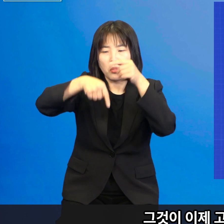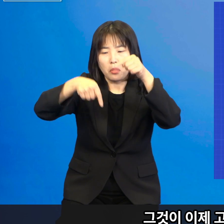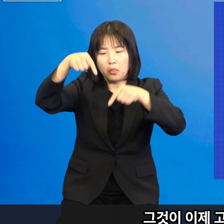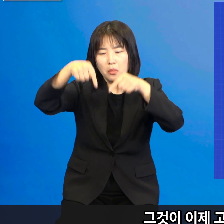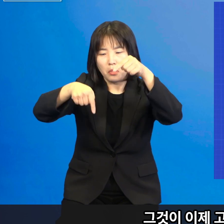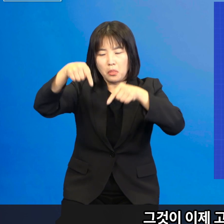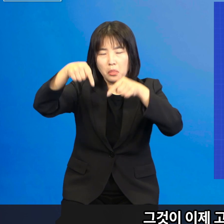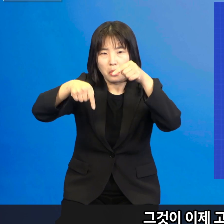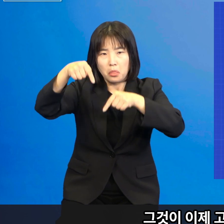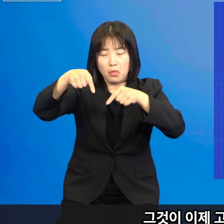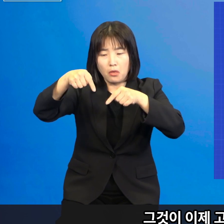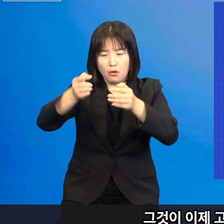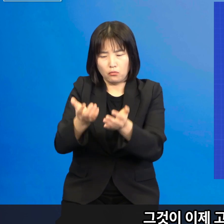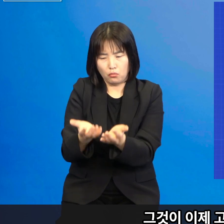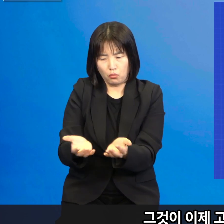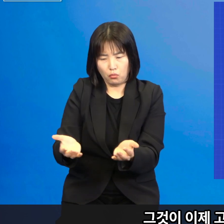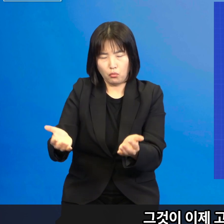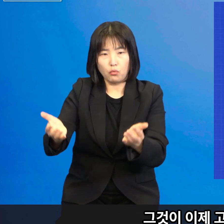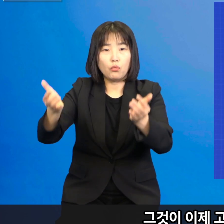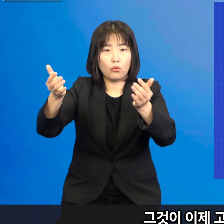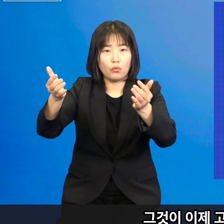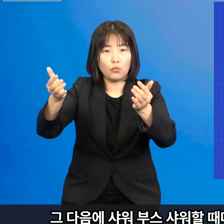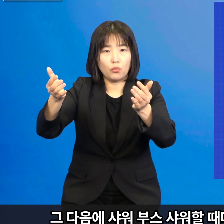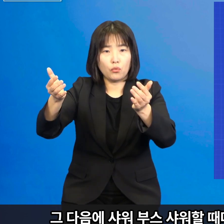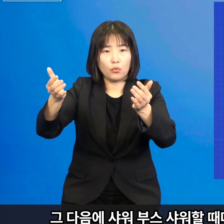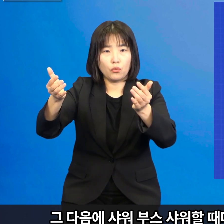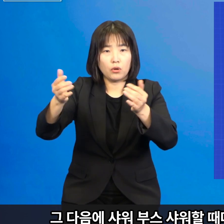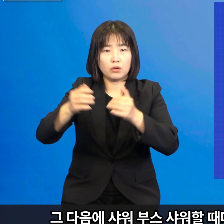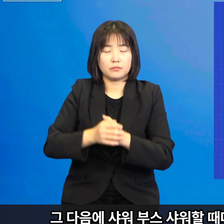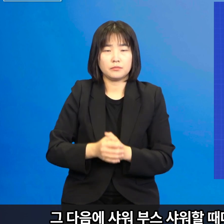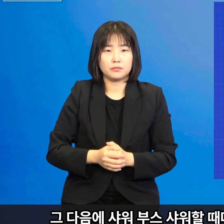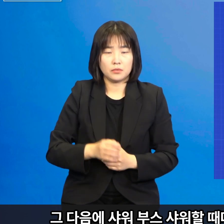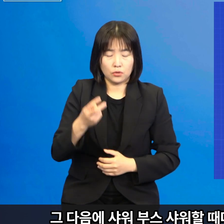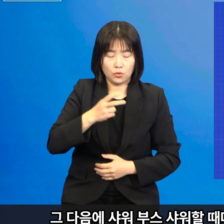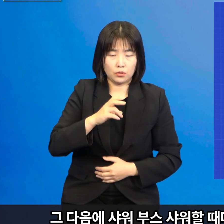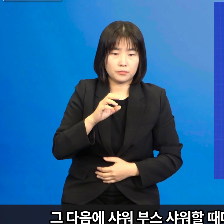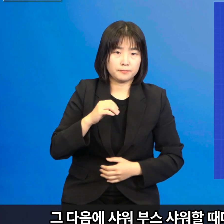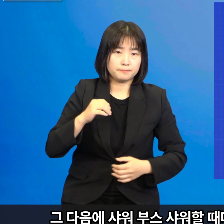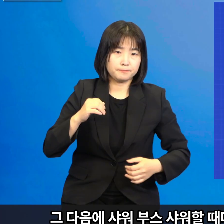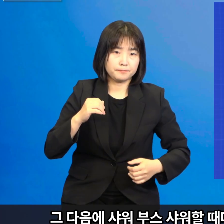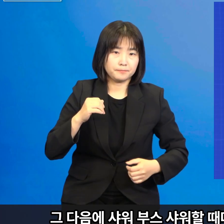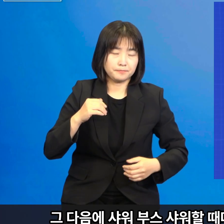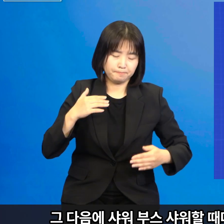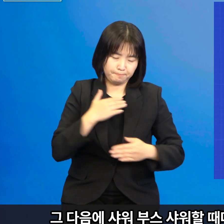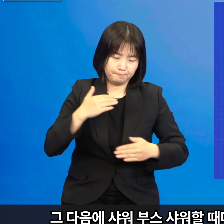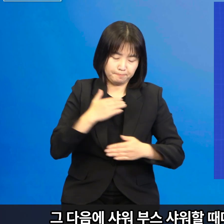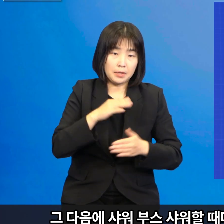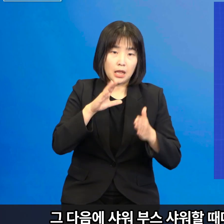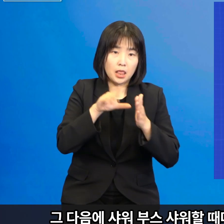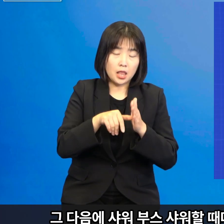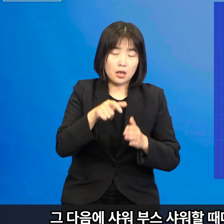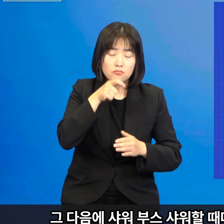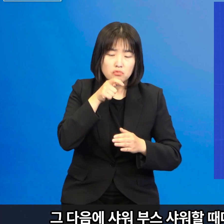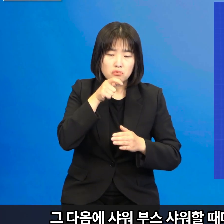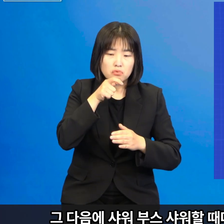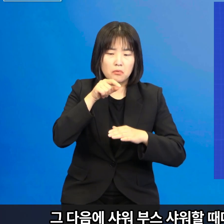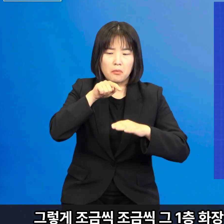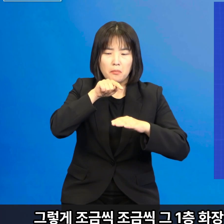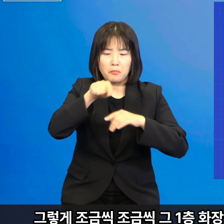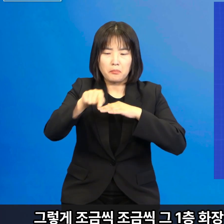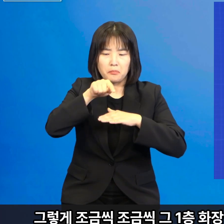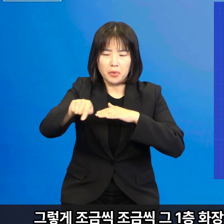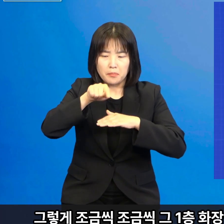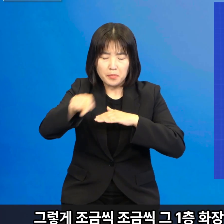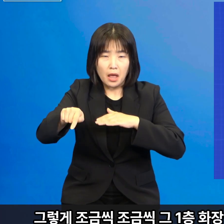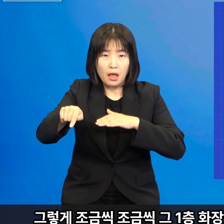거고 그것이 이제 고이게 된 거고요. 그다음에 샤워 부스 샤워할 때마다 물이 또 바깥으로 새가지고